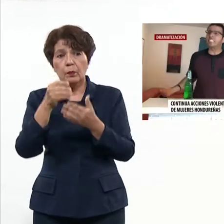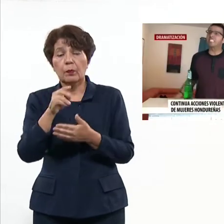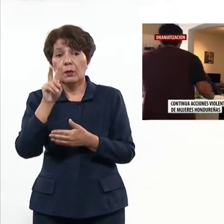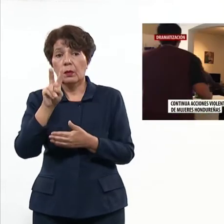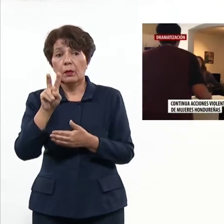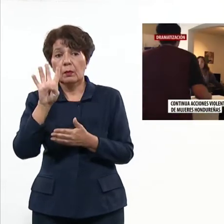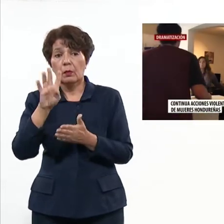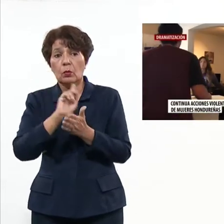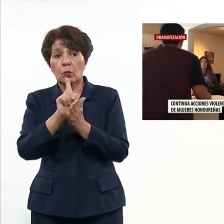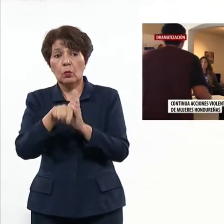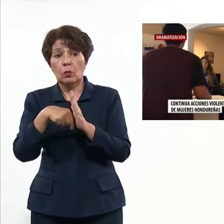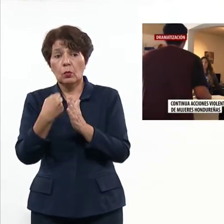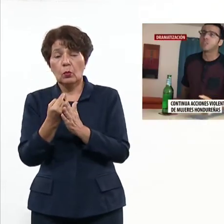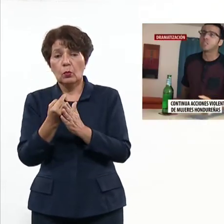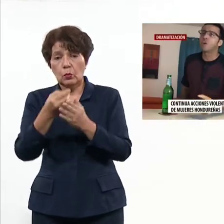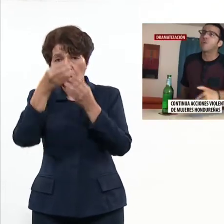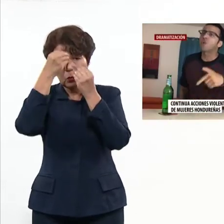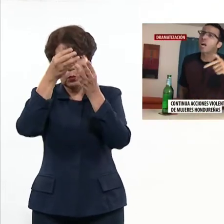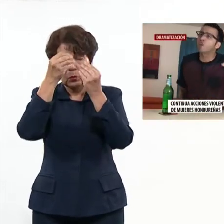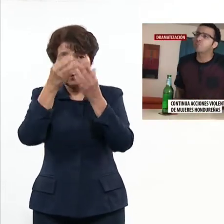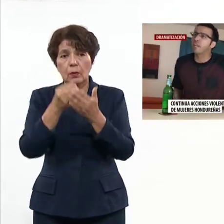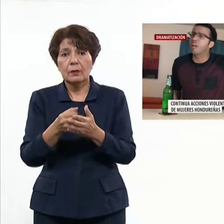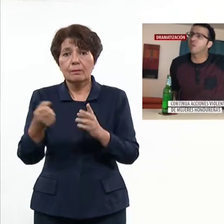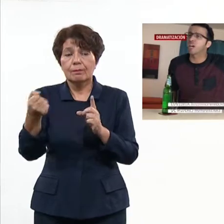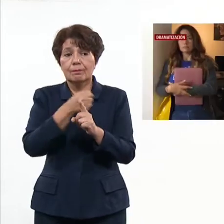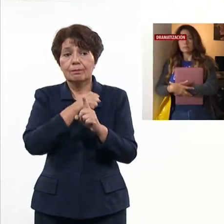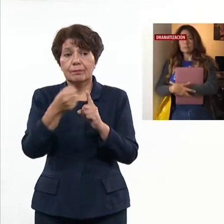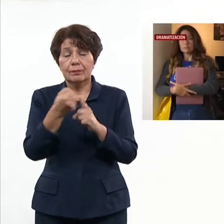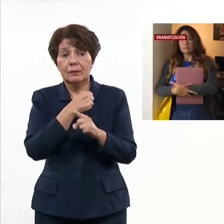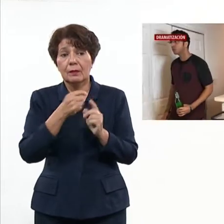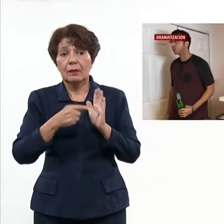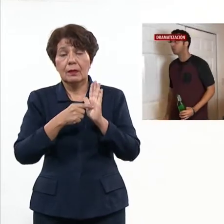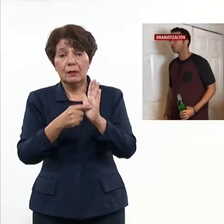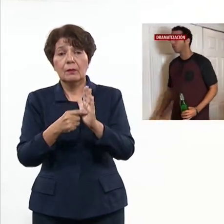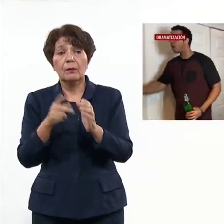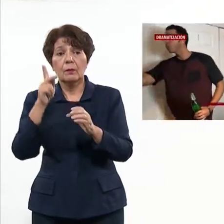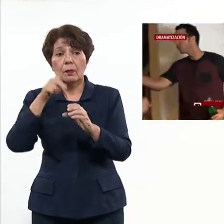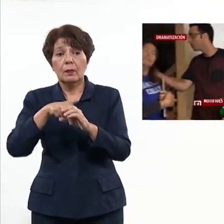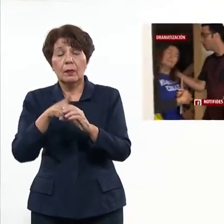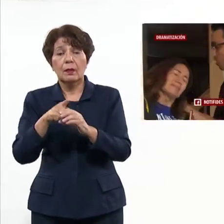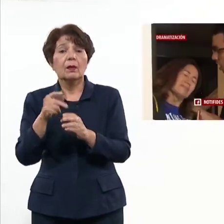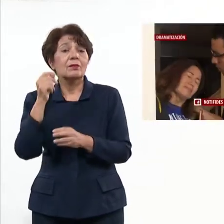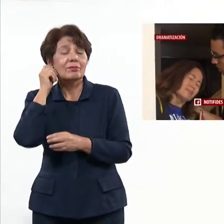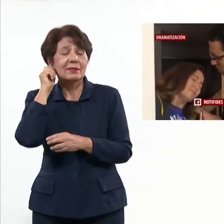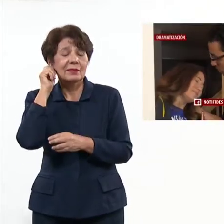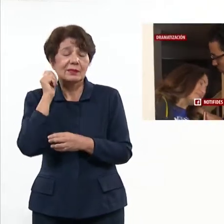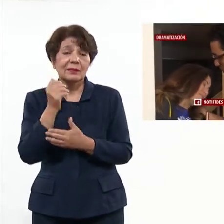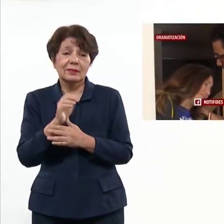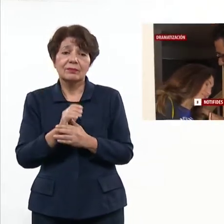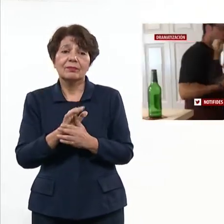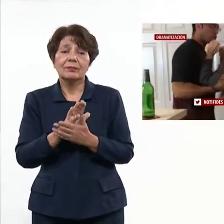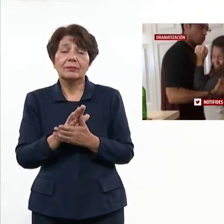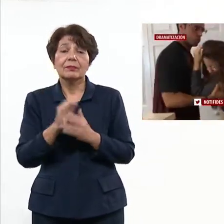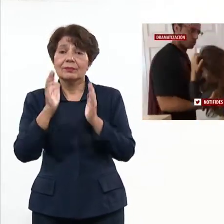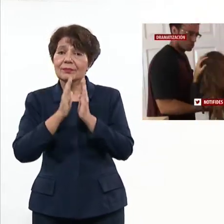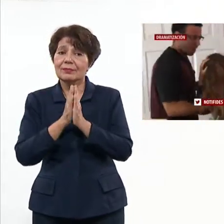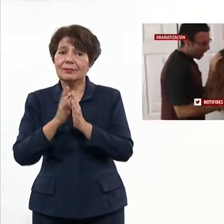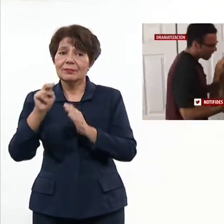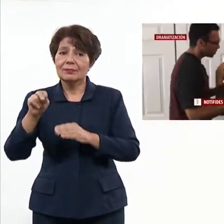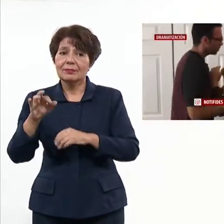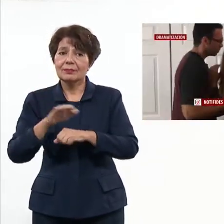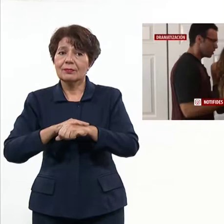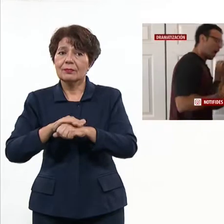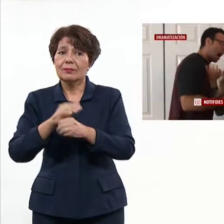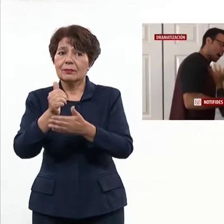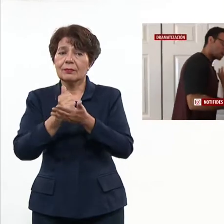menos de 24 horas se han venido reportando un escenario violento en donde se replica la participación de una fémina de esta ciudad para medios y noticias